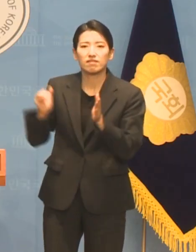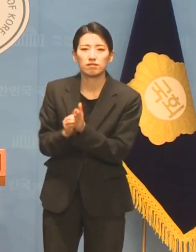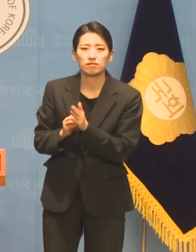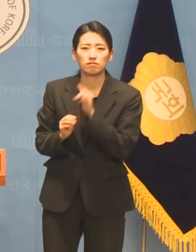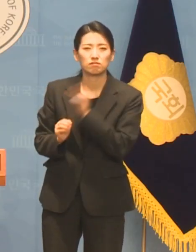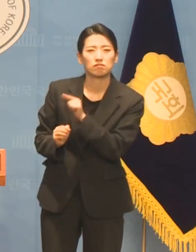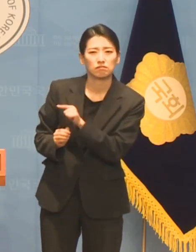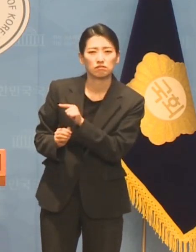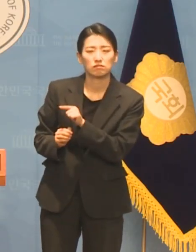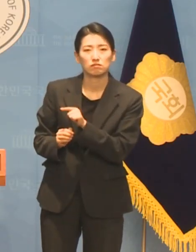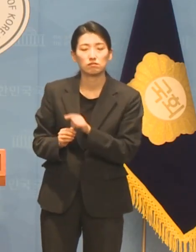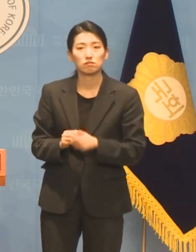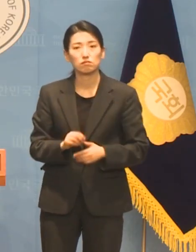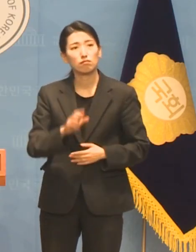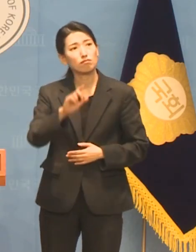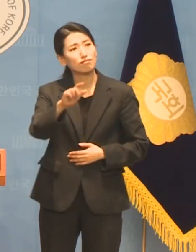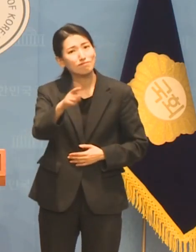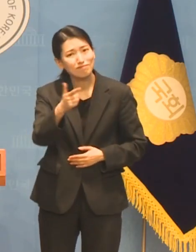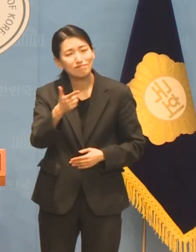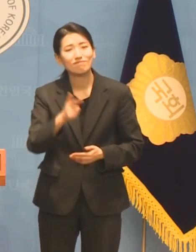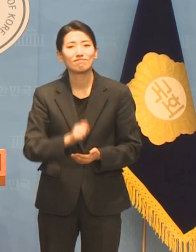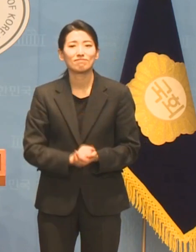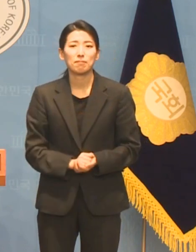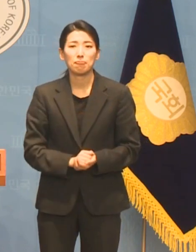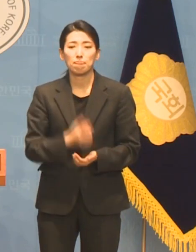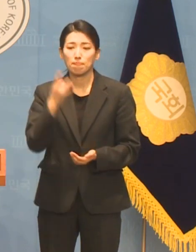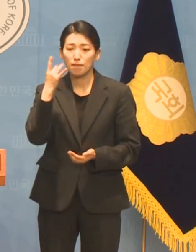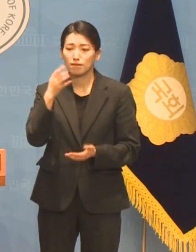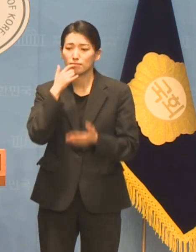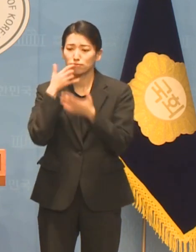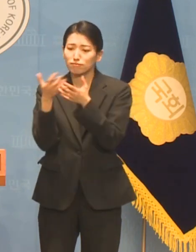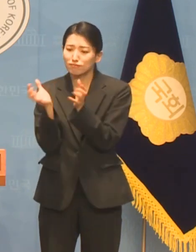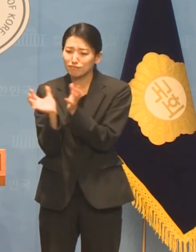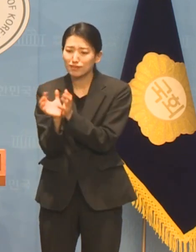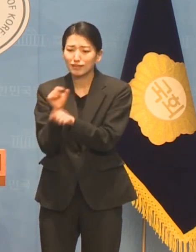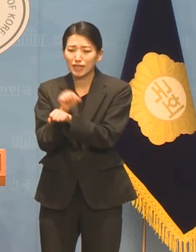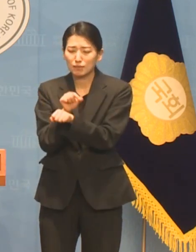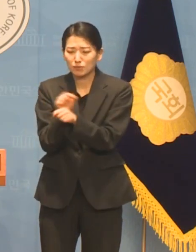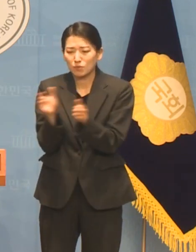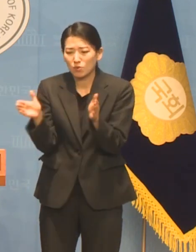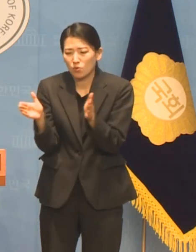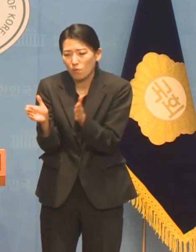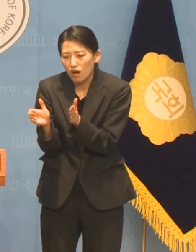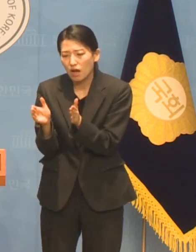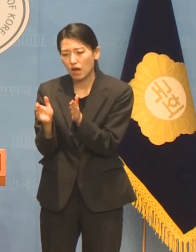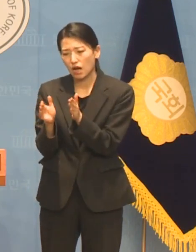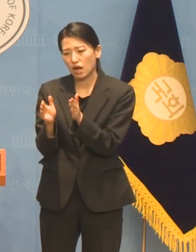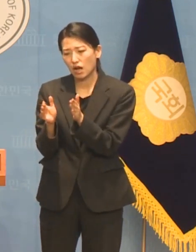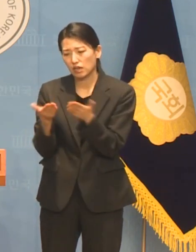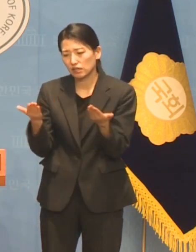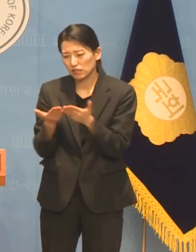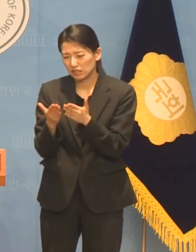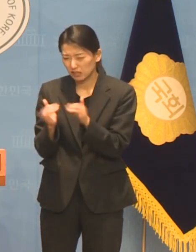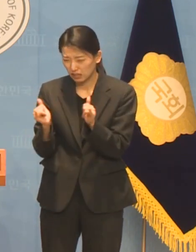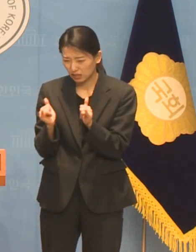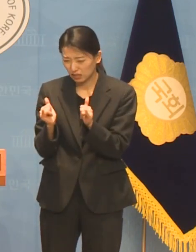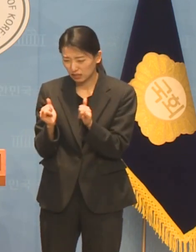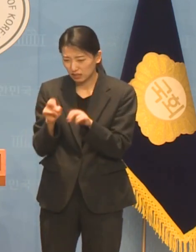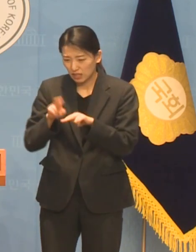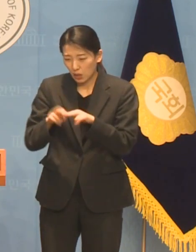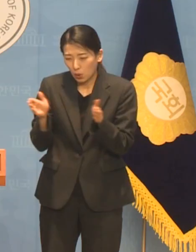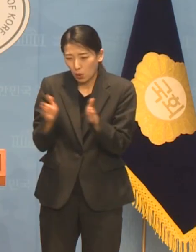그러나 해당 사무실은 기존 민주당사의 공간이 협소해짐에 따라 당직자들의 근무 환경 개선을 위해 마련된